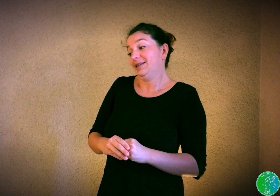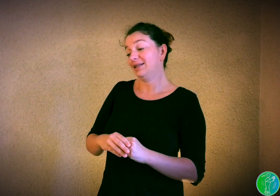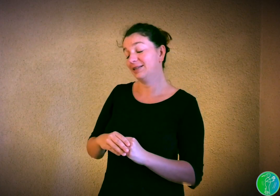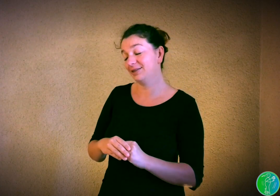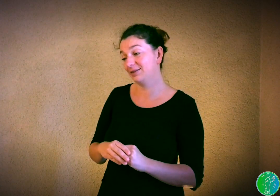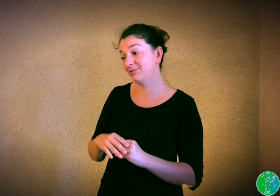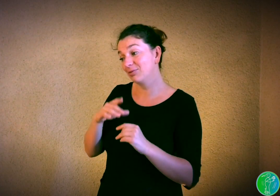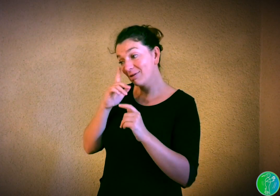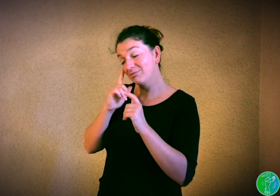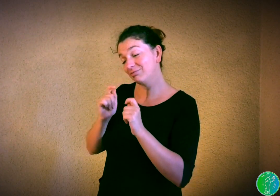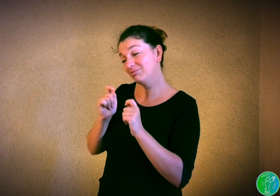soupira.